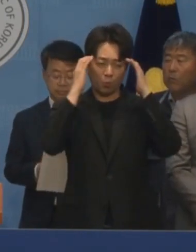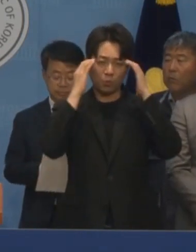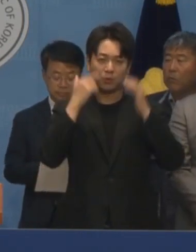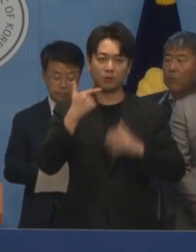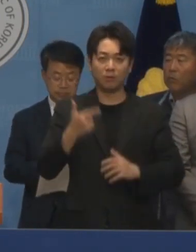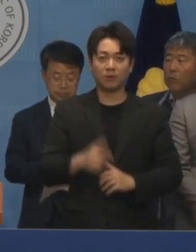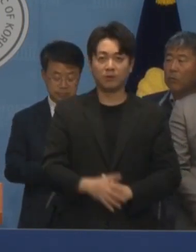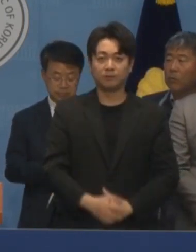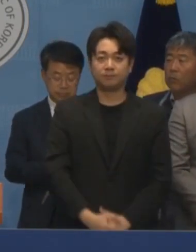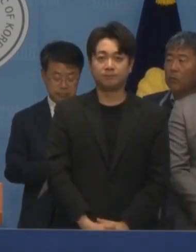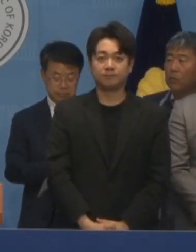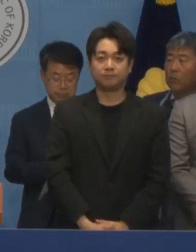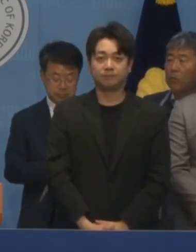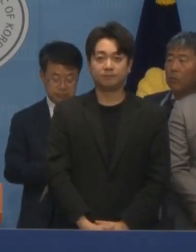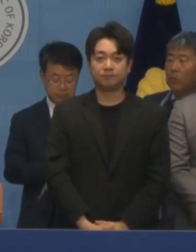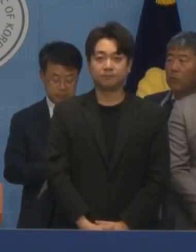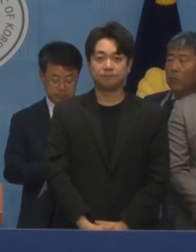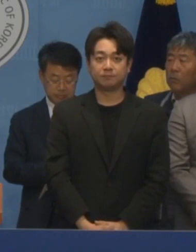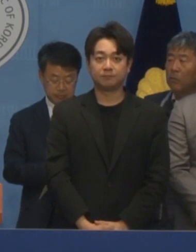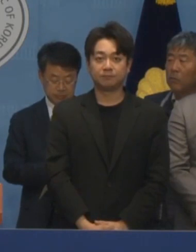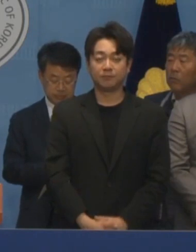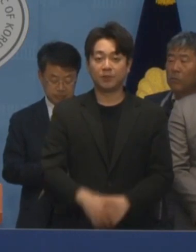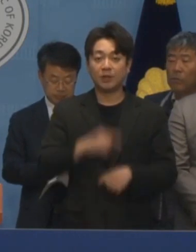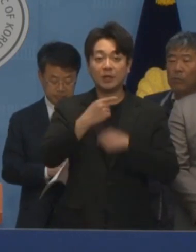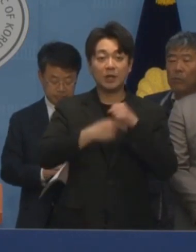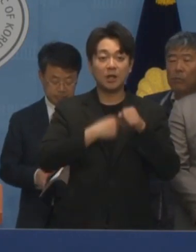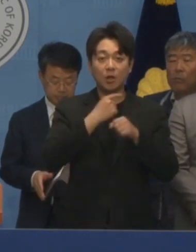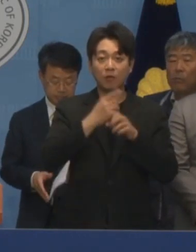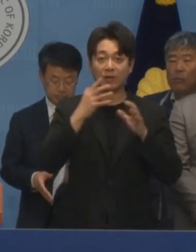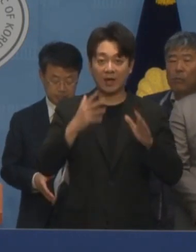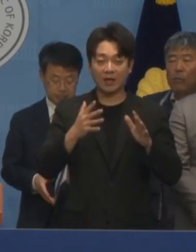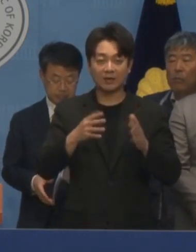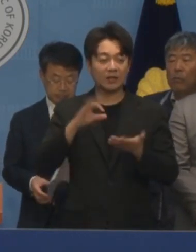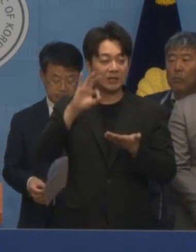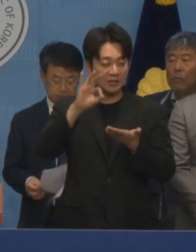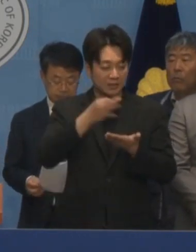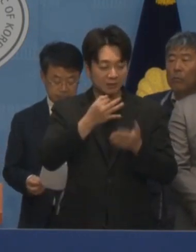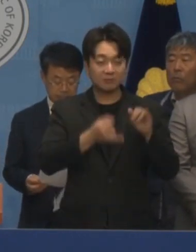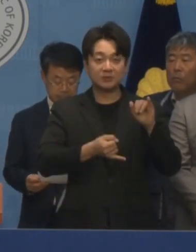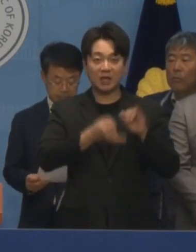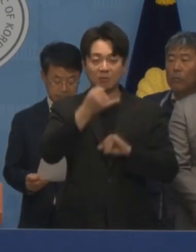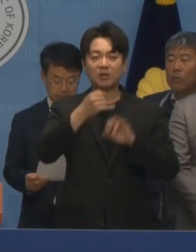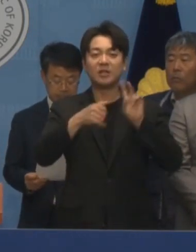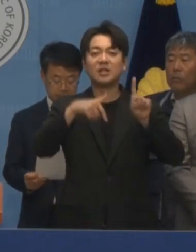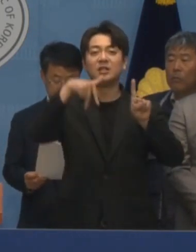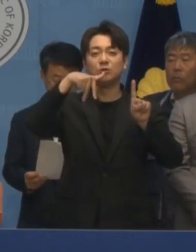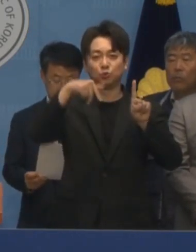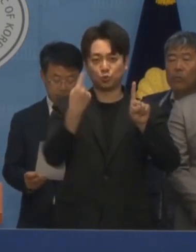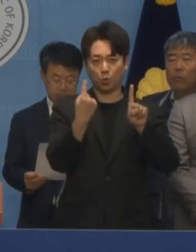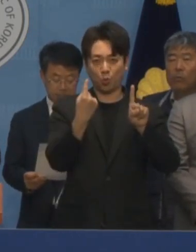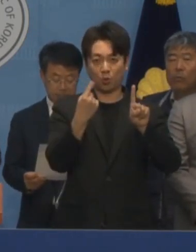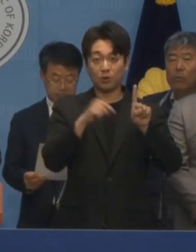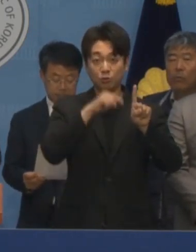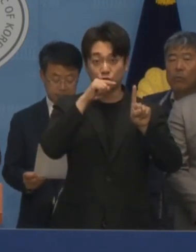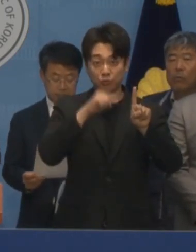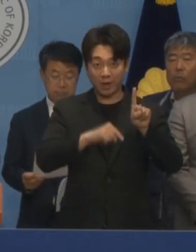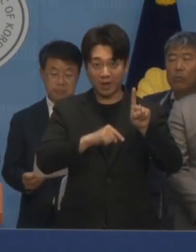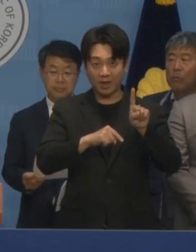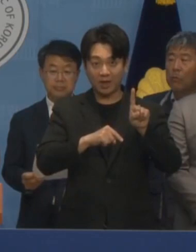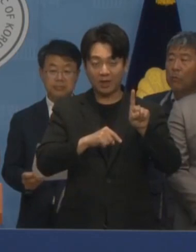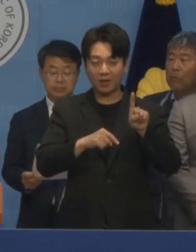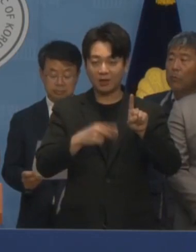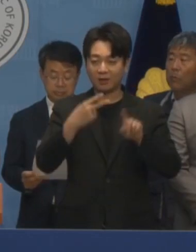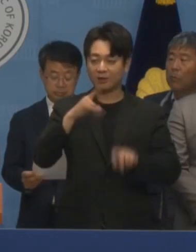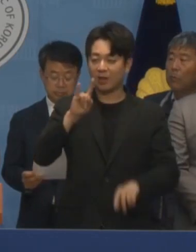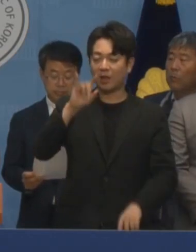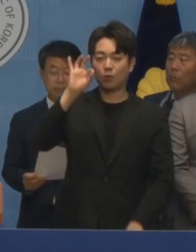누적 임금 체불액은 1조 원을 돌파했습니다. 그중에 대유위니아가